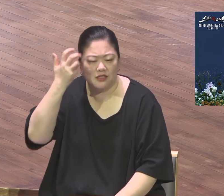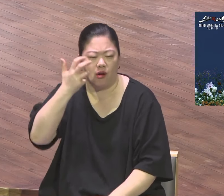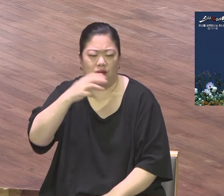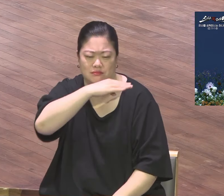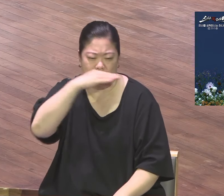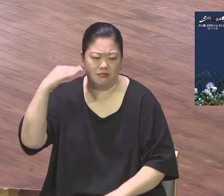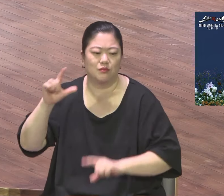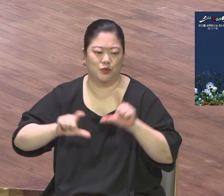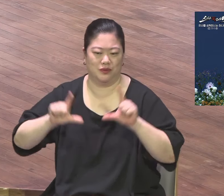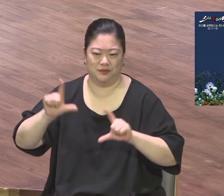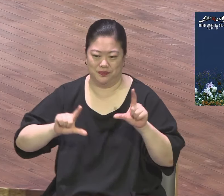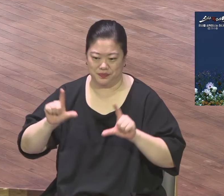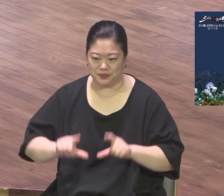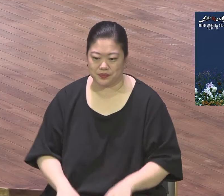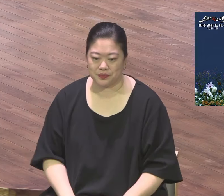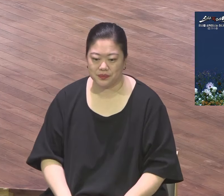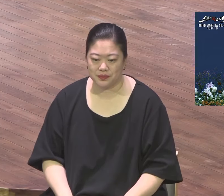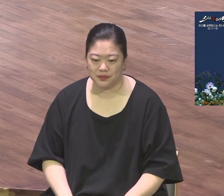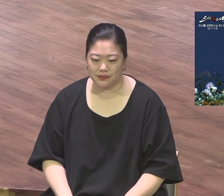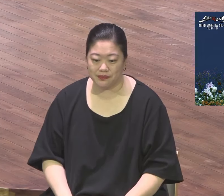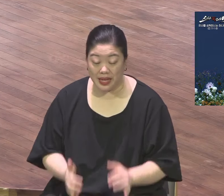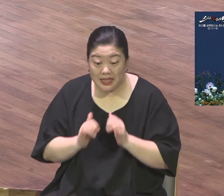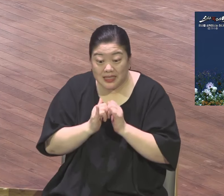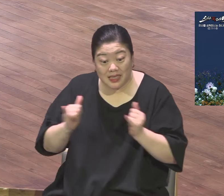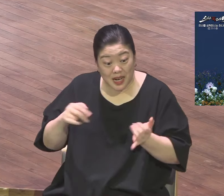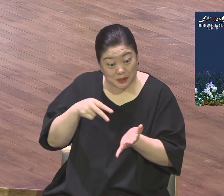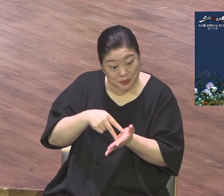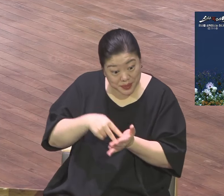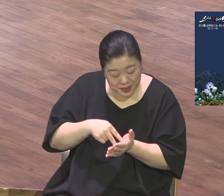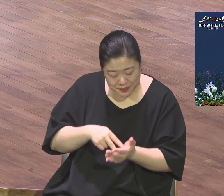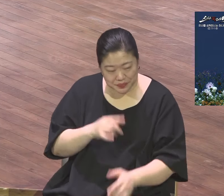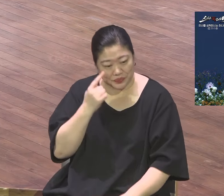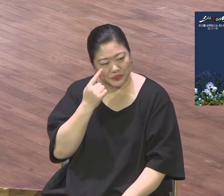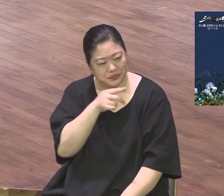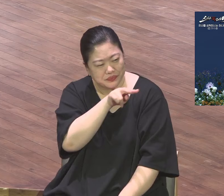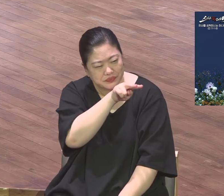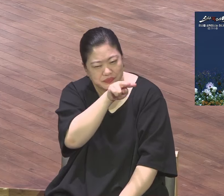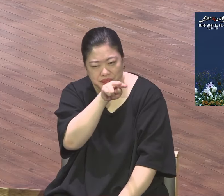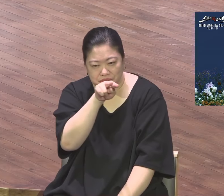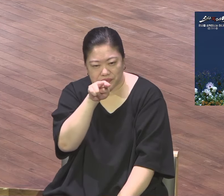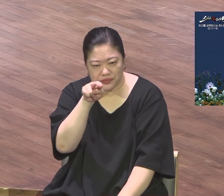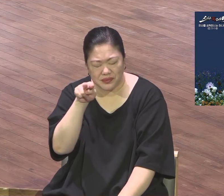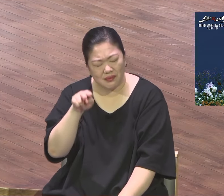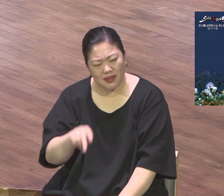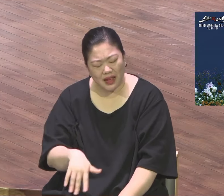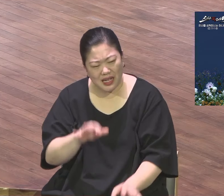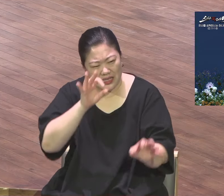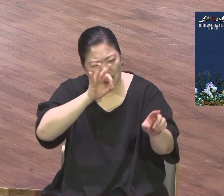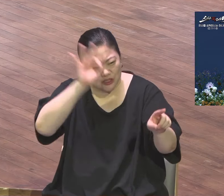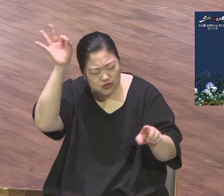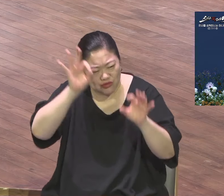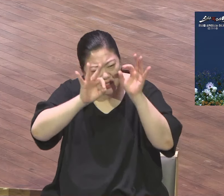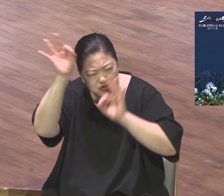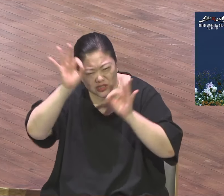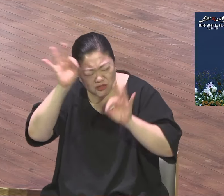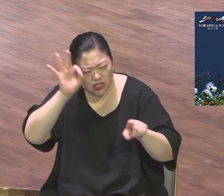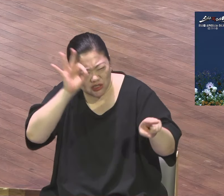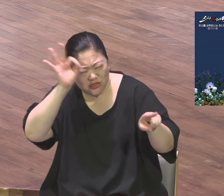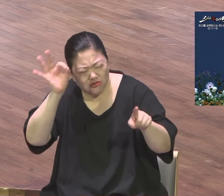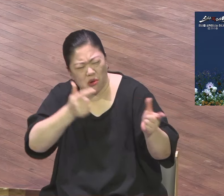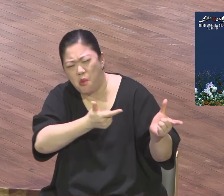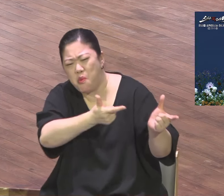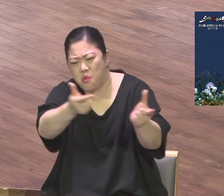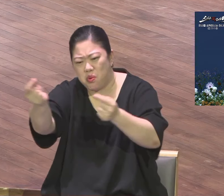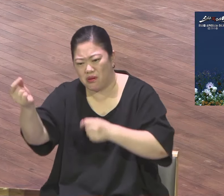인간의 눈으로 바라보면요, 허무밖에 없어요. 허무예요, 허무. 뻥이에요, 다. 뭐,